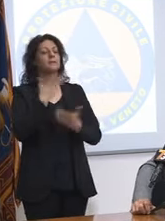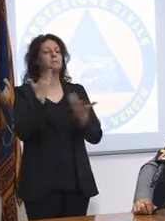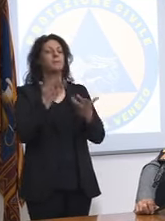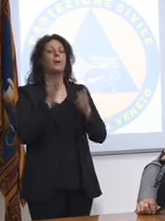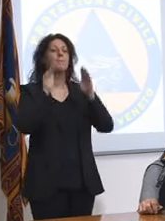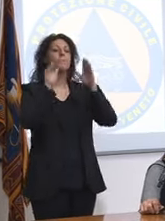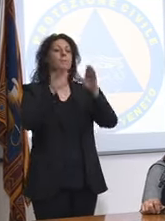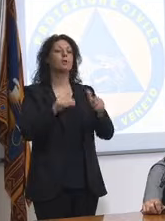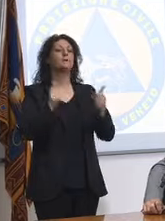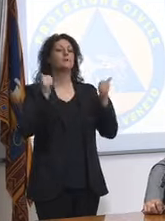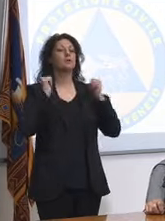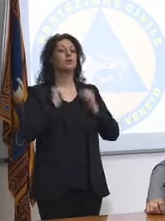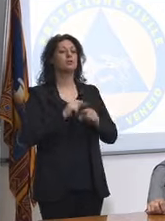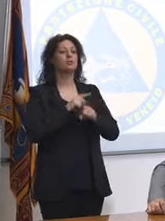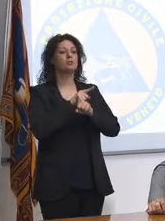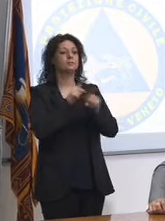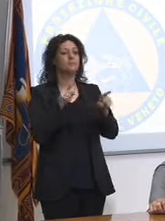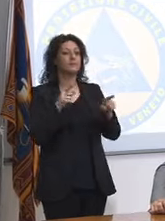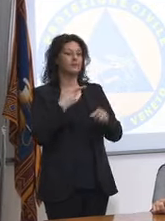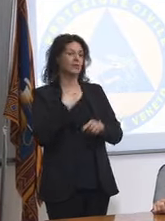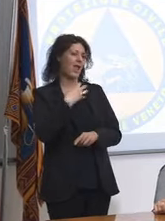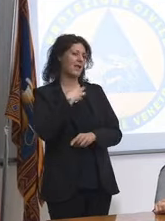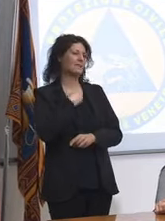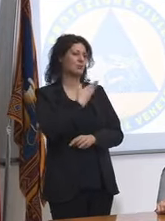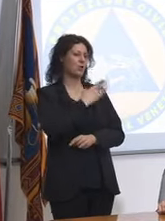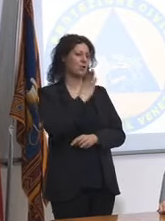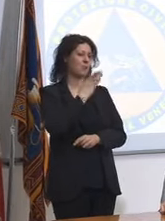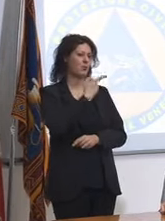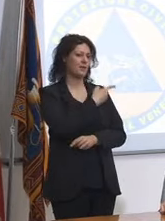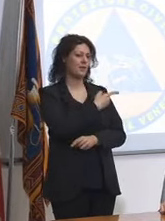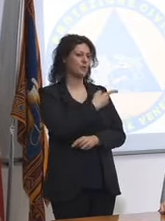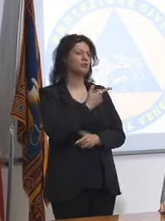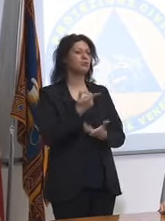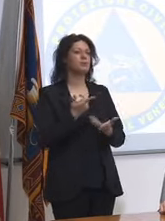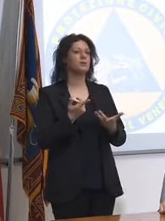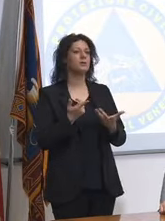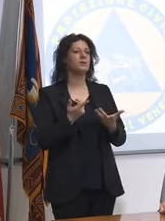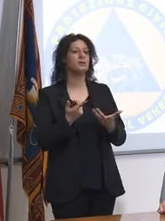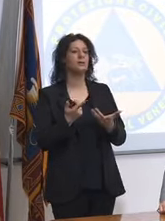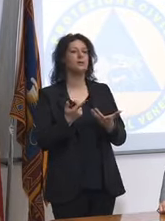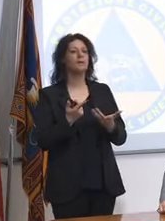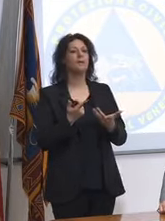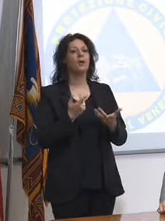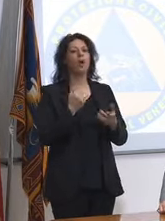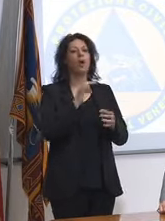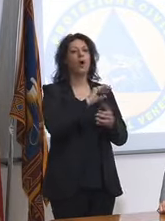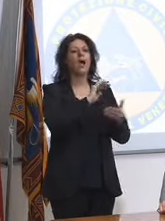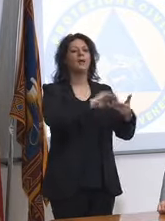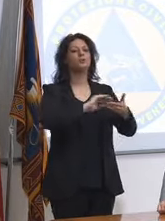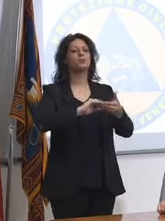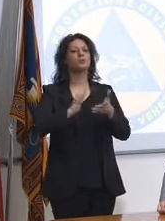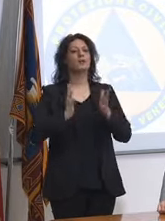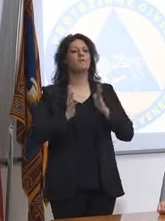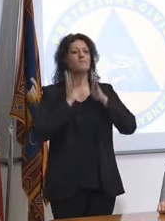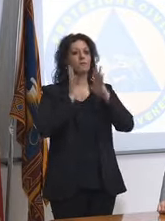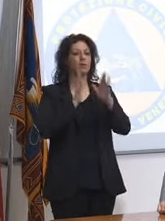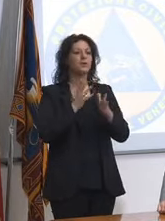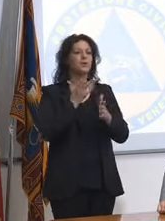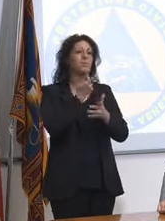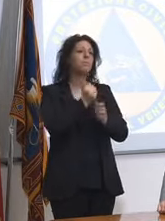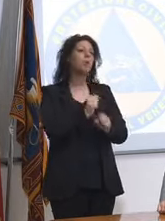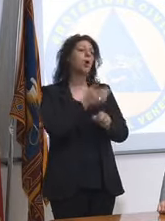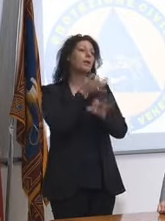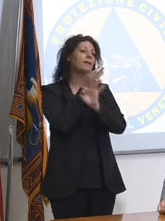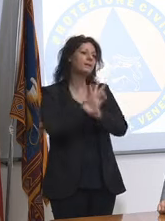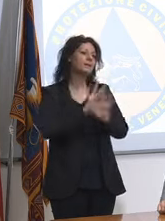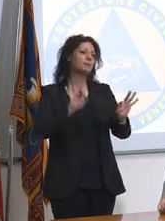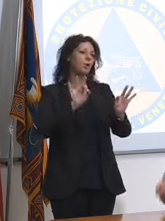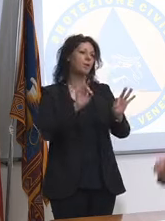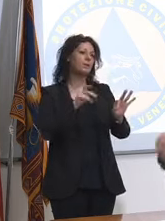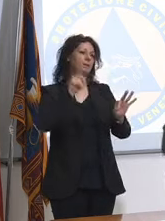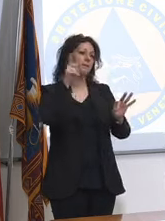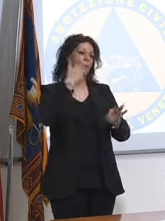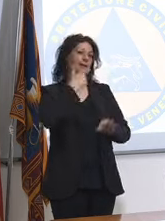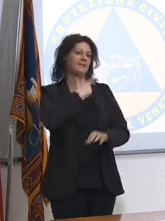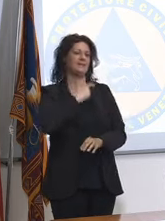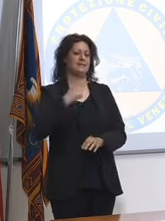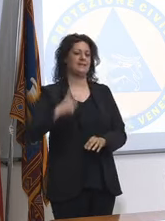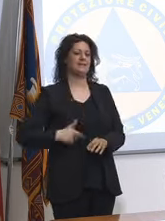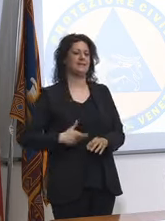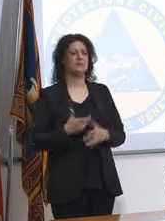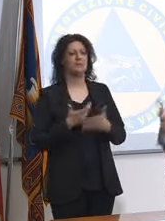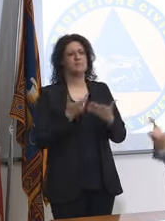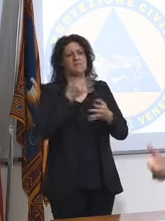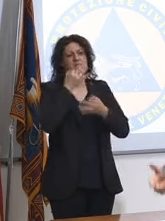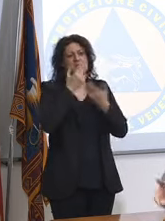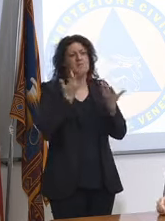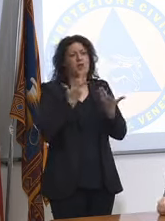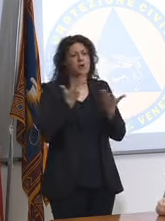che l'assessore Bottacin segue e a tutte le associazioni di volontariato di mettersi a disposizione dei sindaci. Cioè, si tratta di passare la